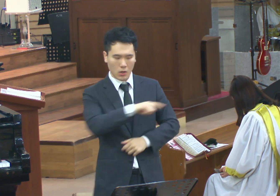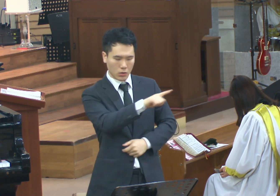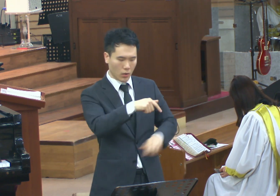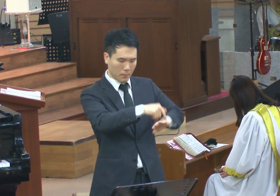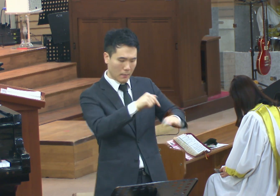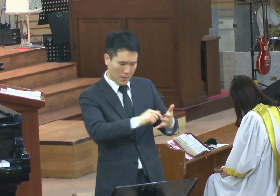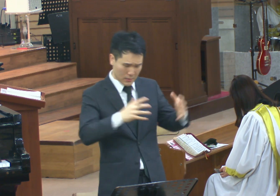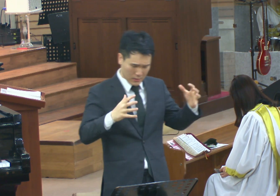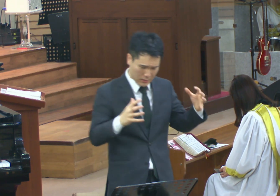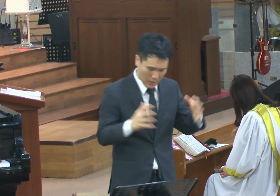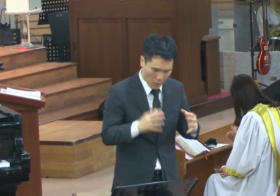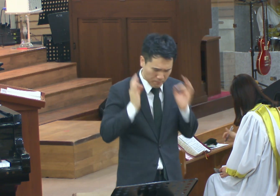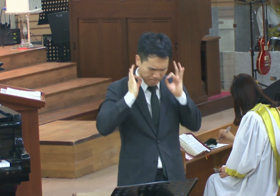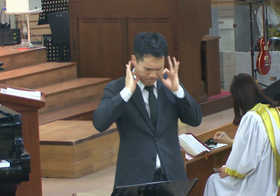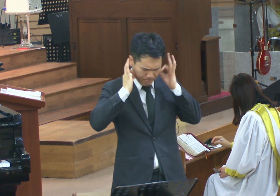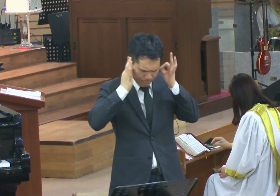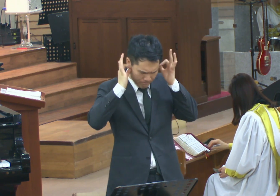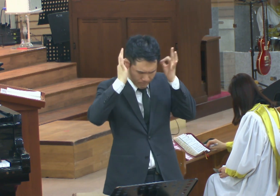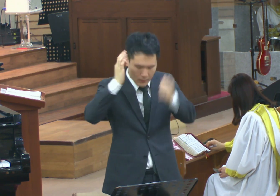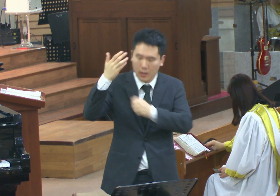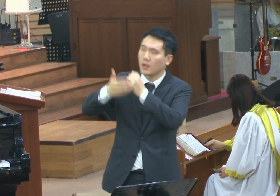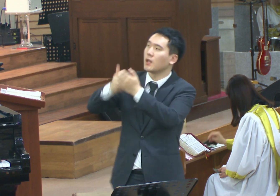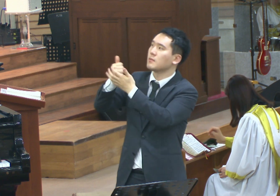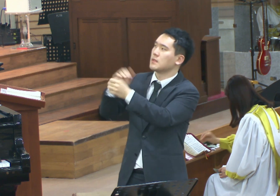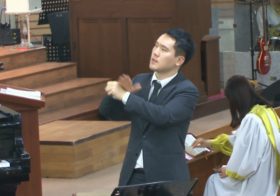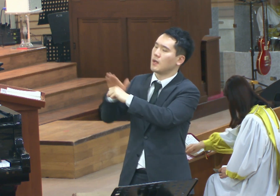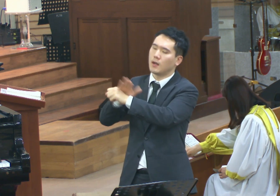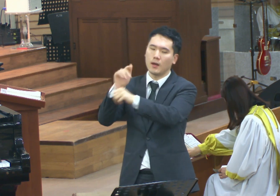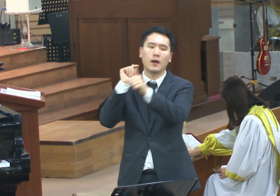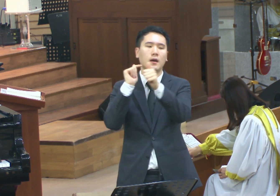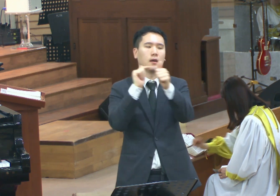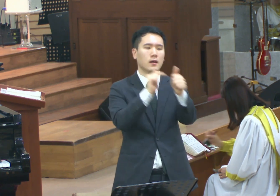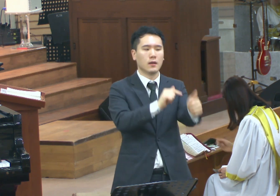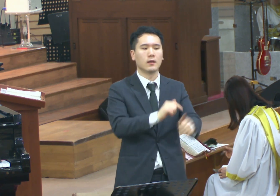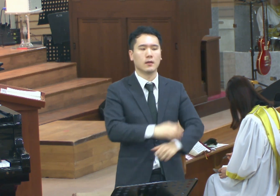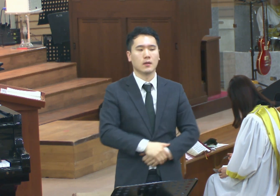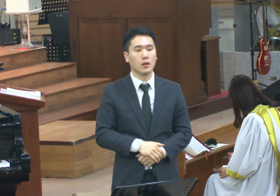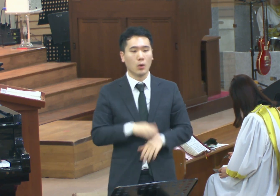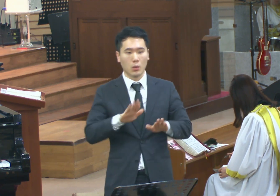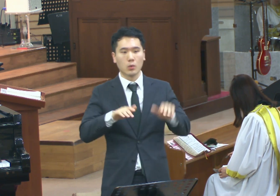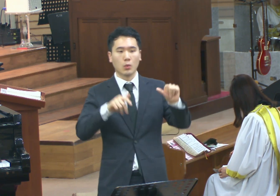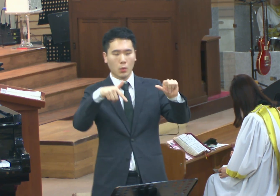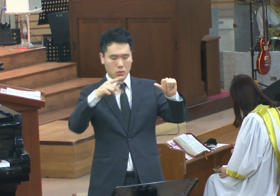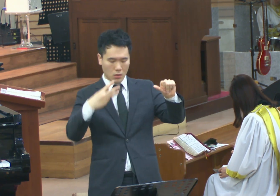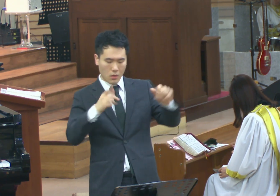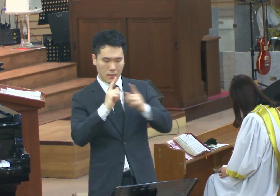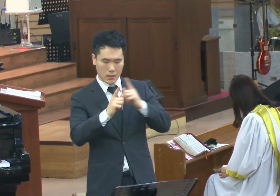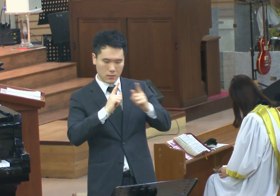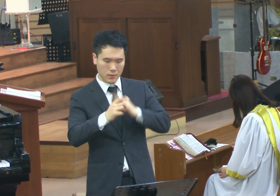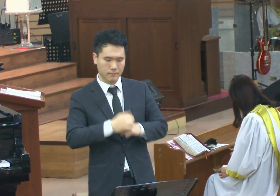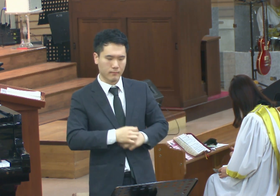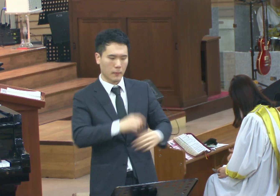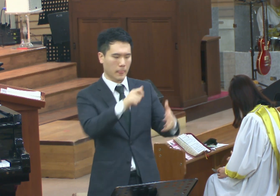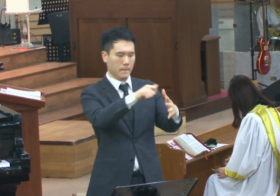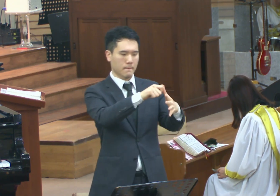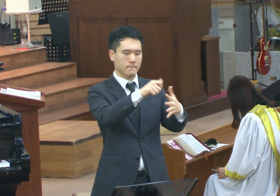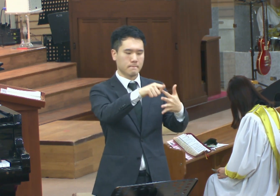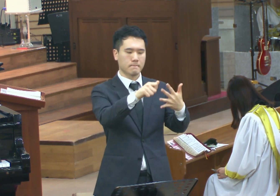다하고 힘을 다하여 내 하나님 여호와를 사랑하라. 오늘 이 5절 말씀은 크게 5가지 지침을 담고 있는데,